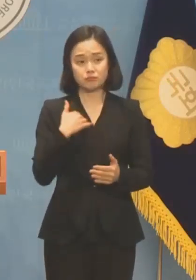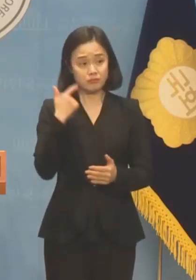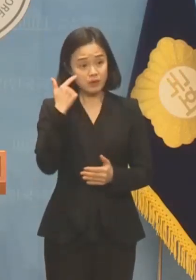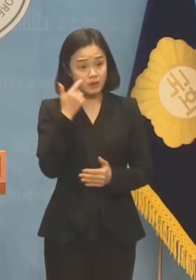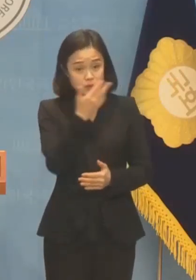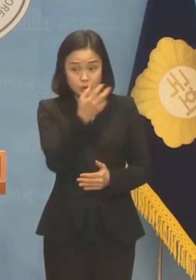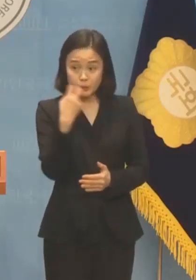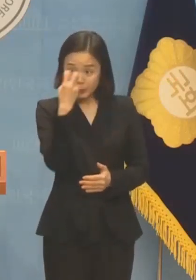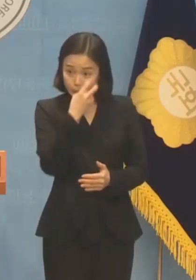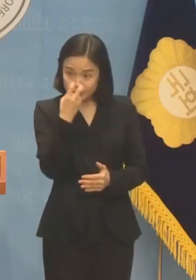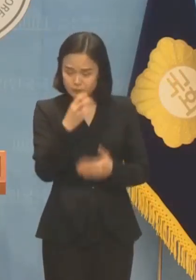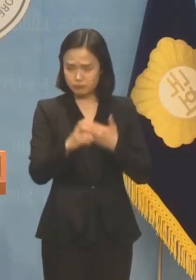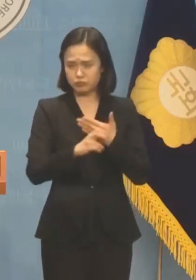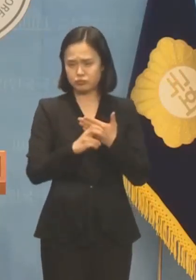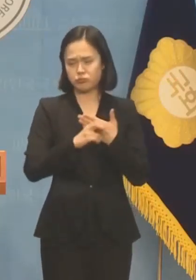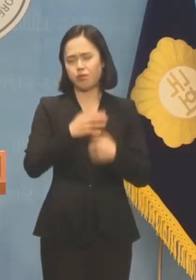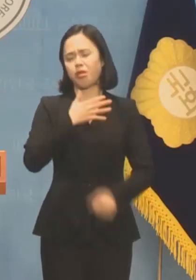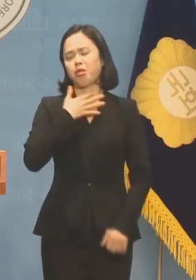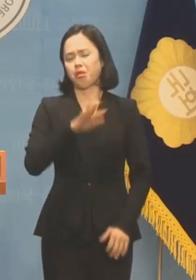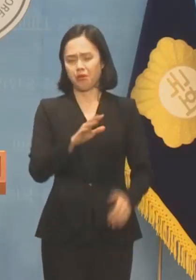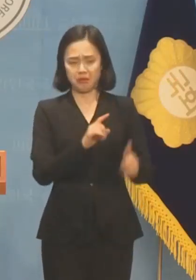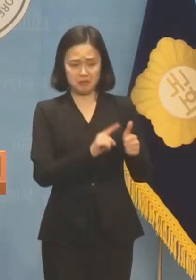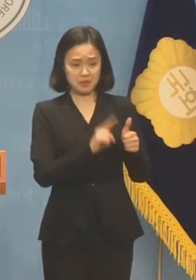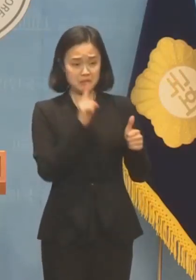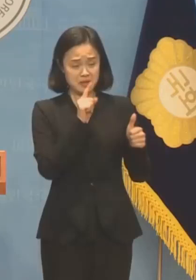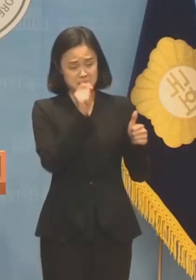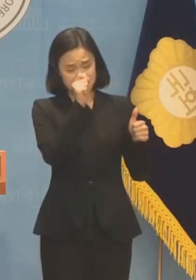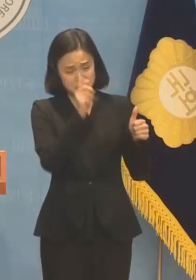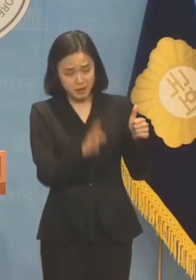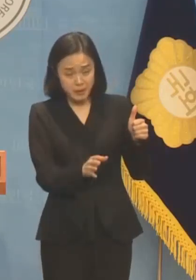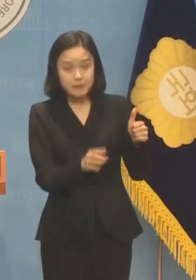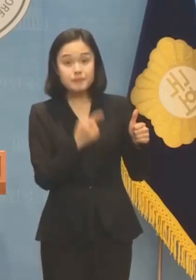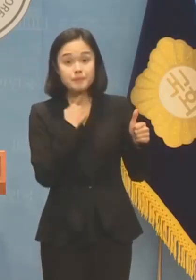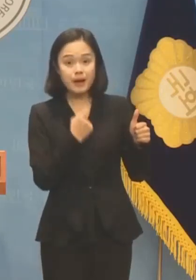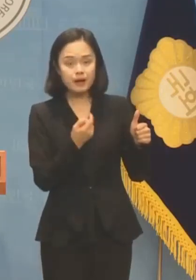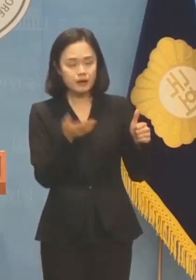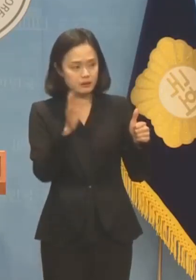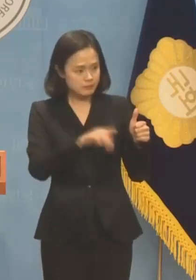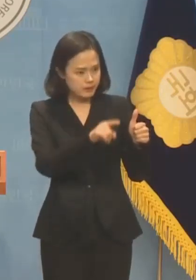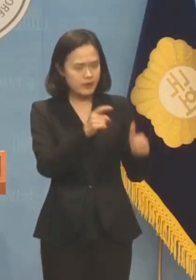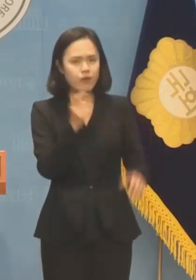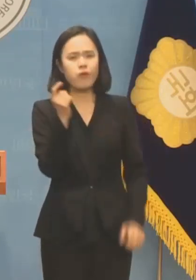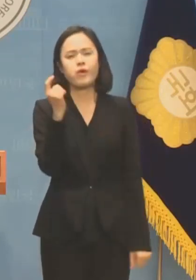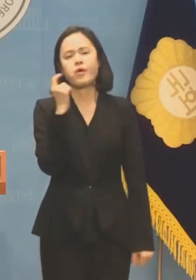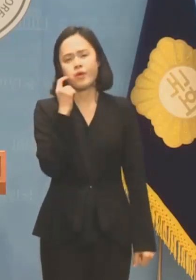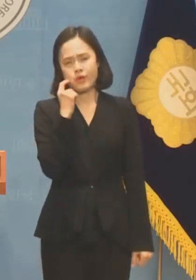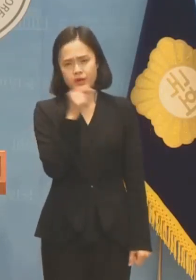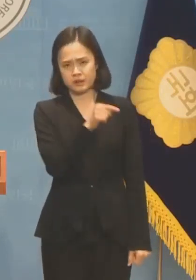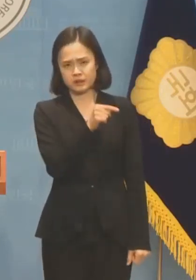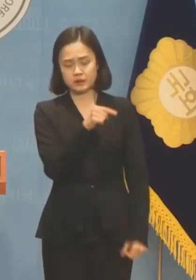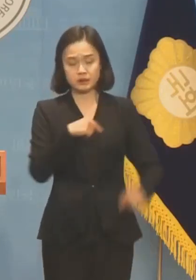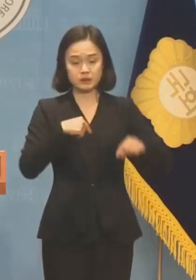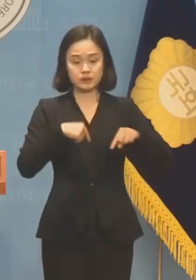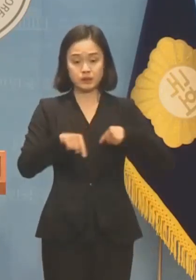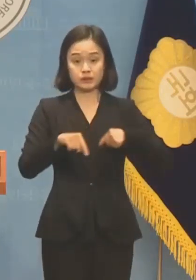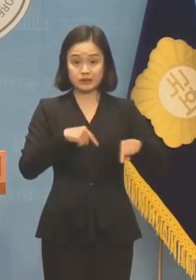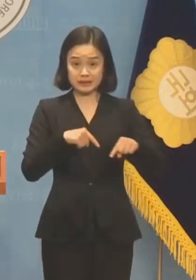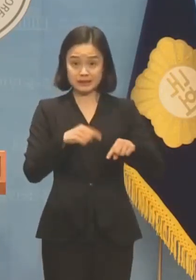주장했으나 사실은 무상으로 수차례 받았습니다. 명백한 정치자금법